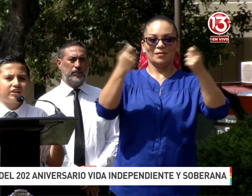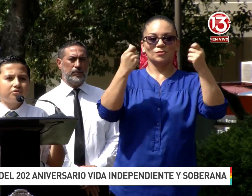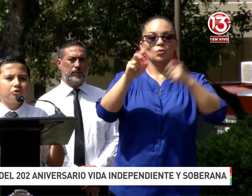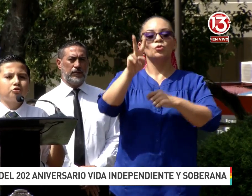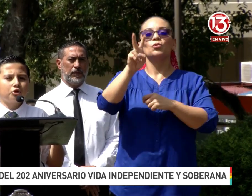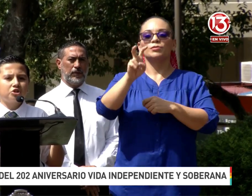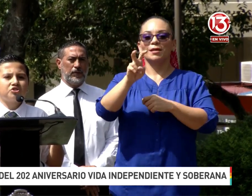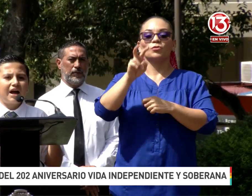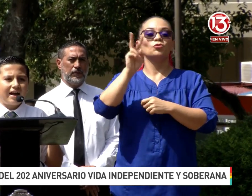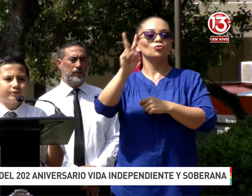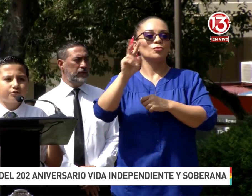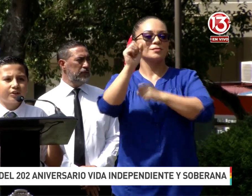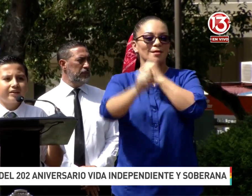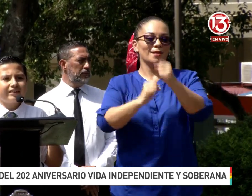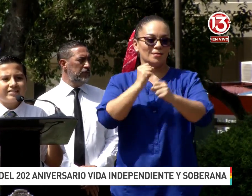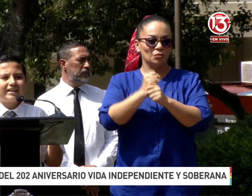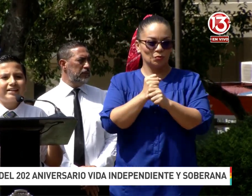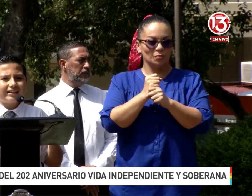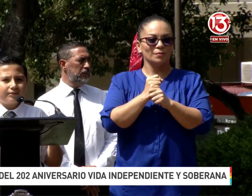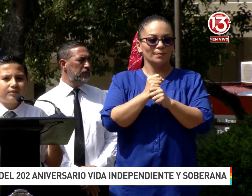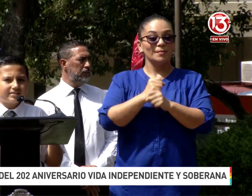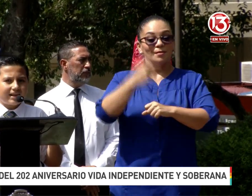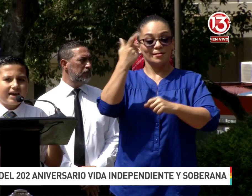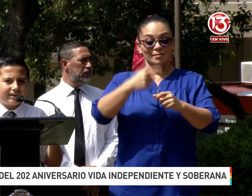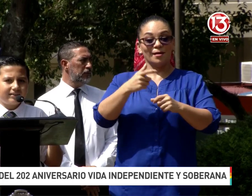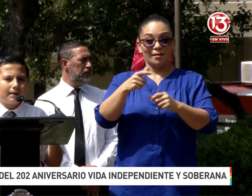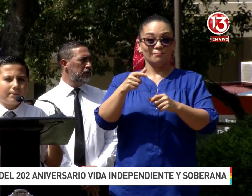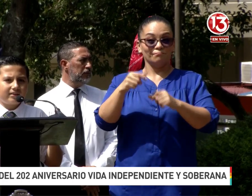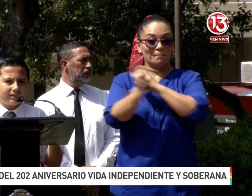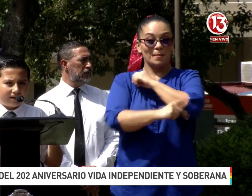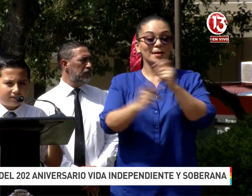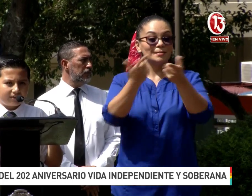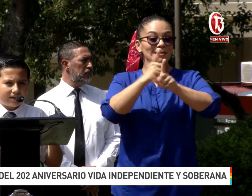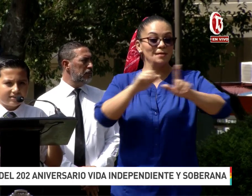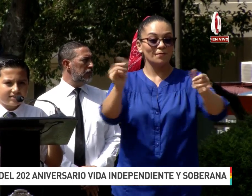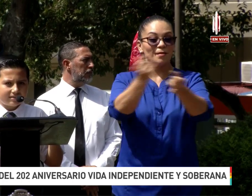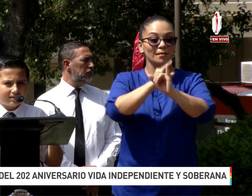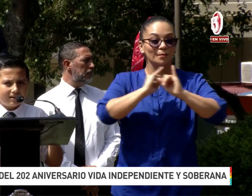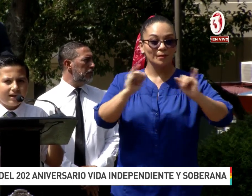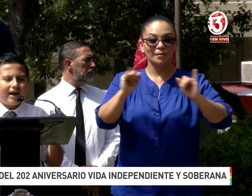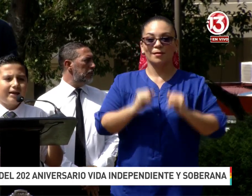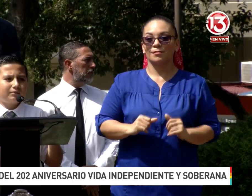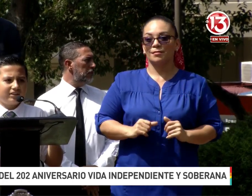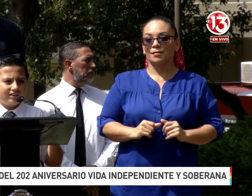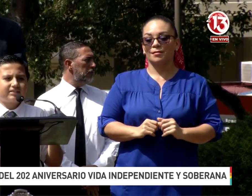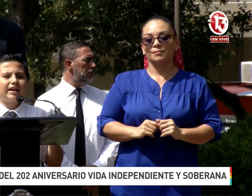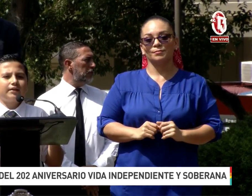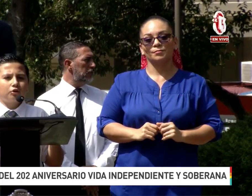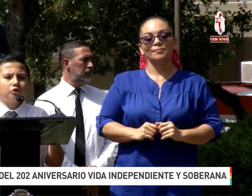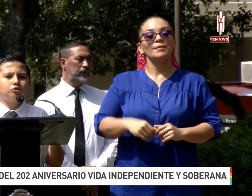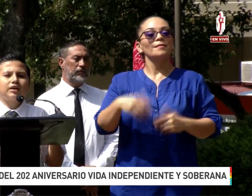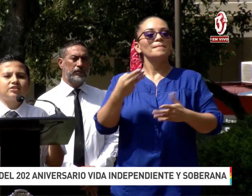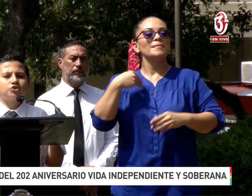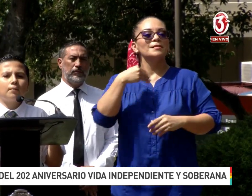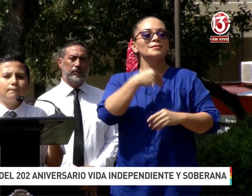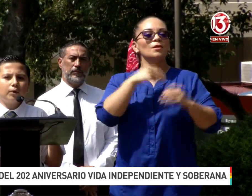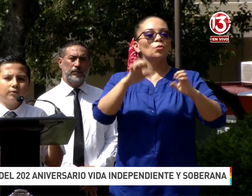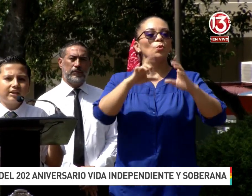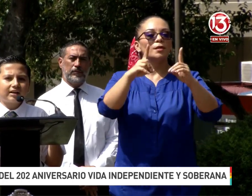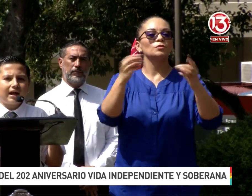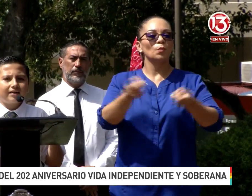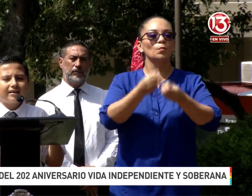los 202 años de ser libres e independientes, el Ministerio de